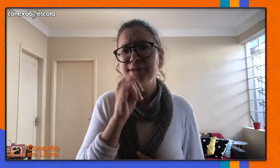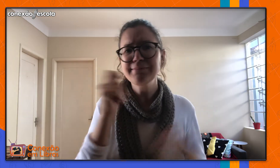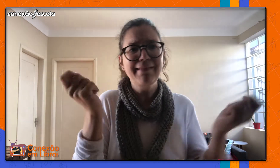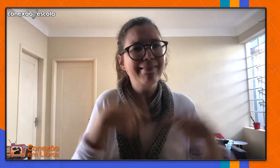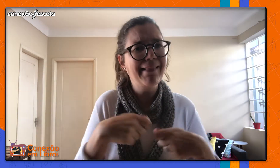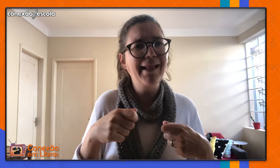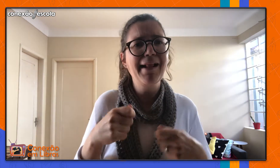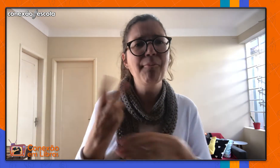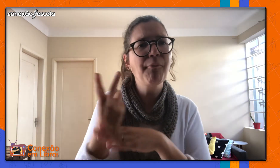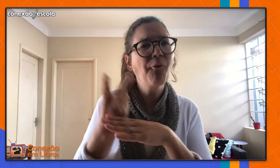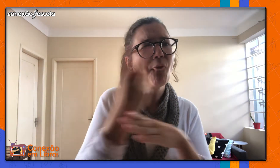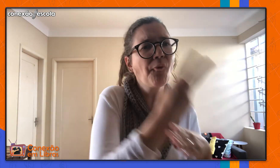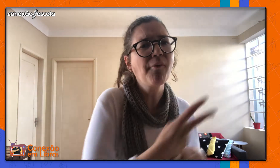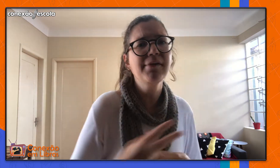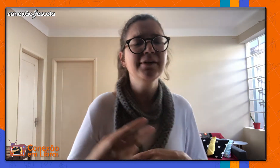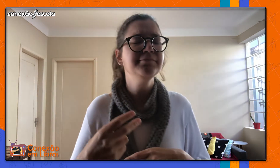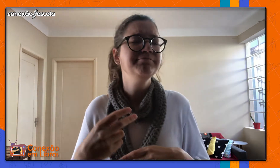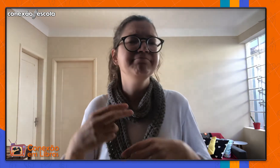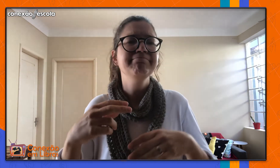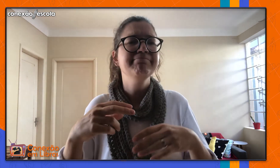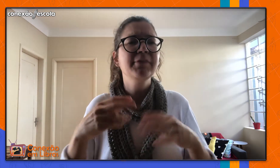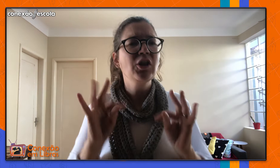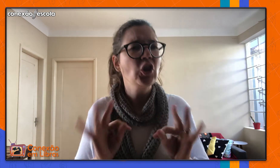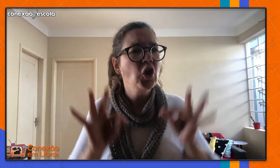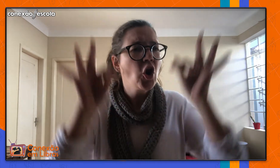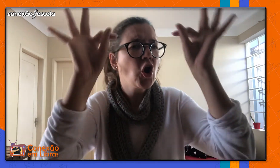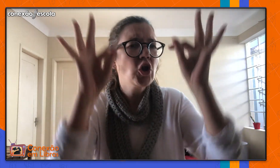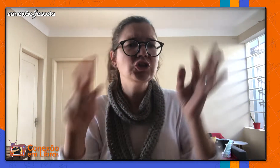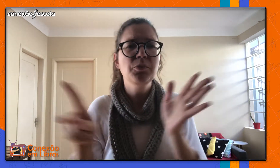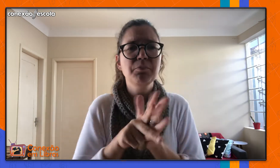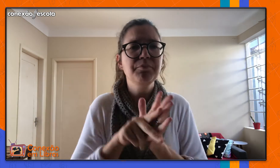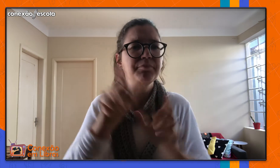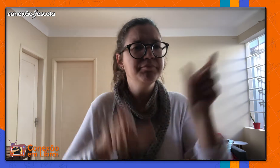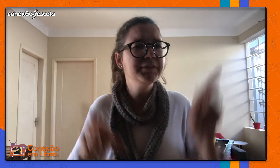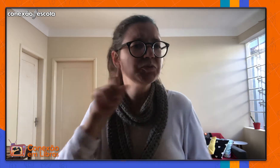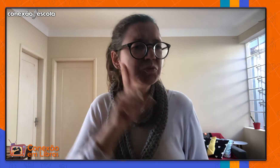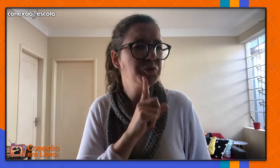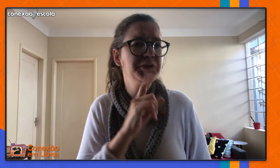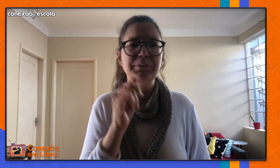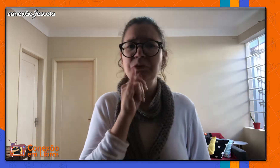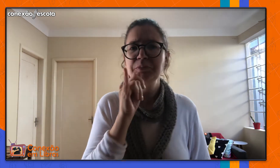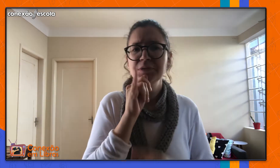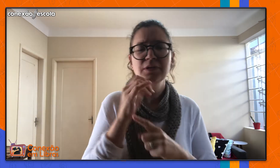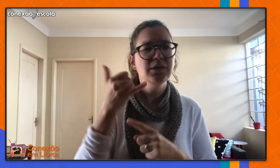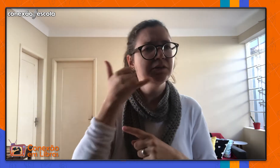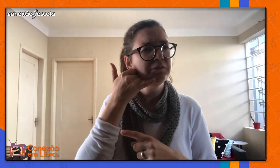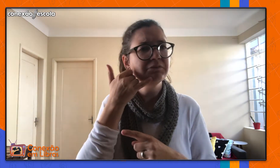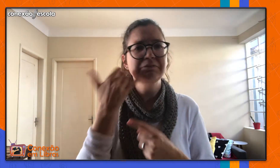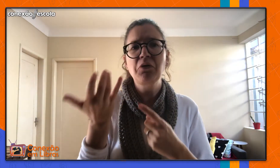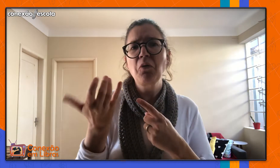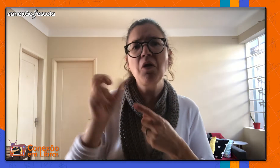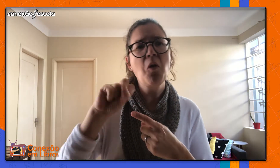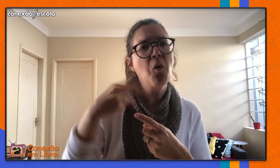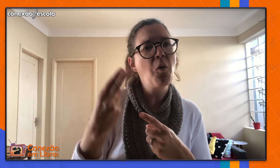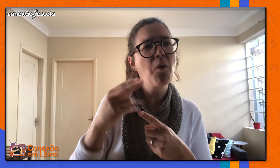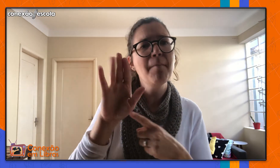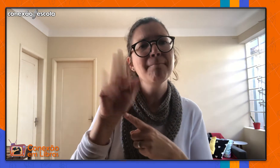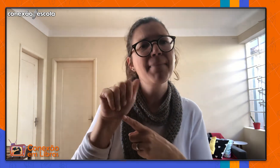cuidei delas sozinhas, para que elas pudessem procurar tecnologias para pessoas surdas, por exemplo, o celular,